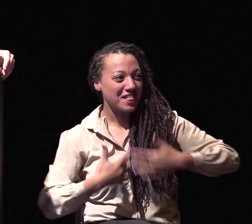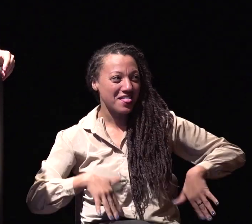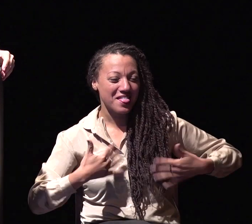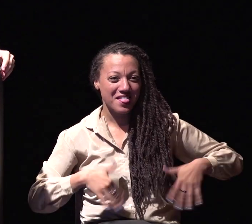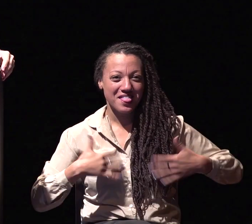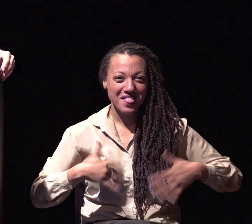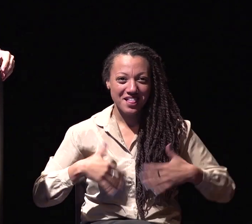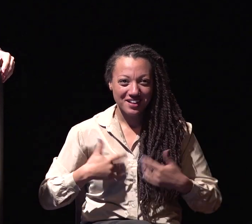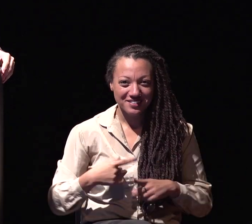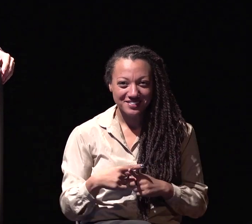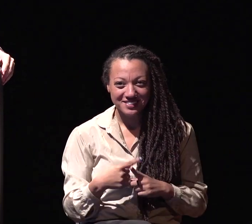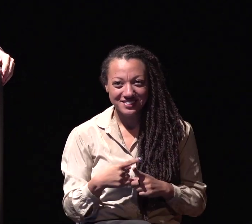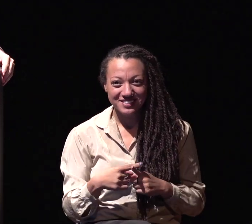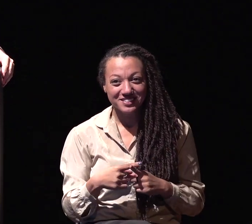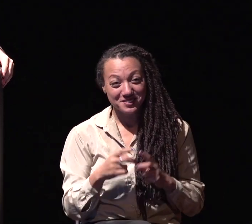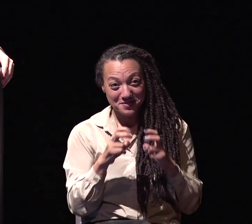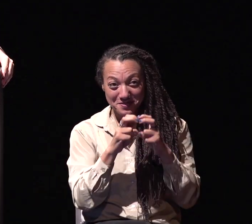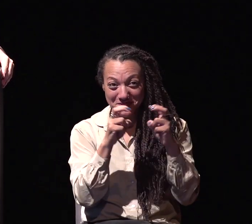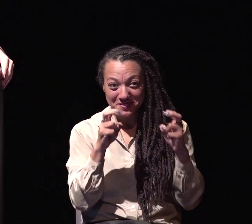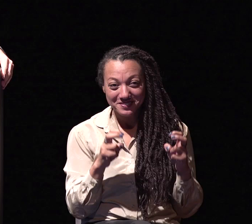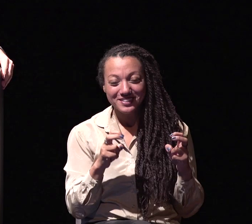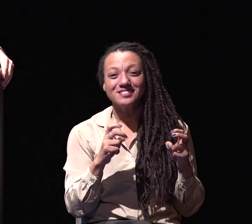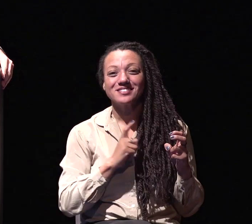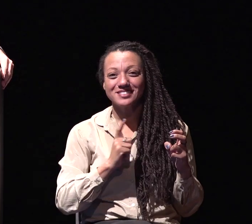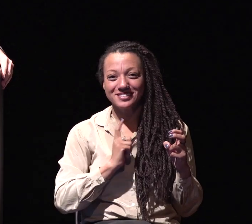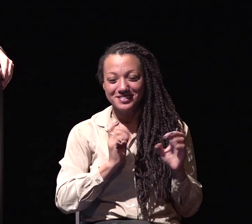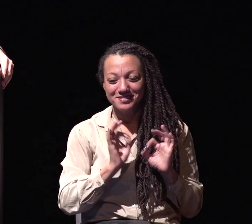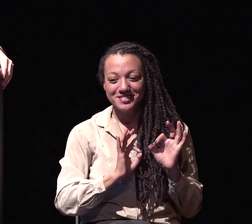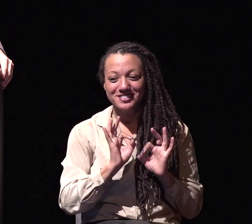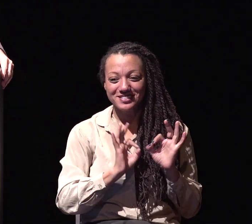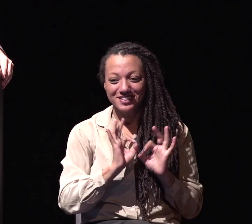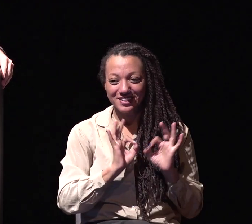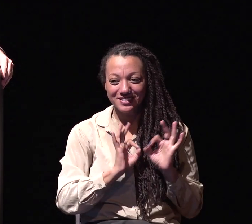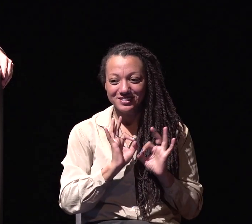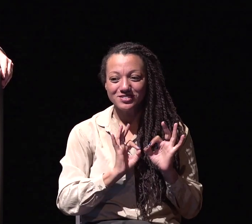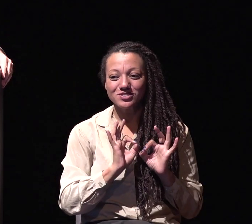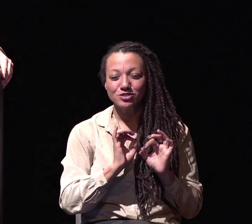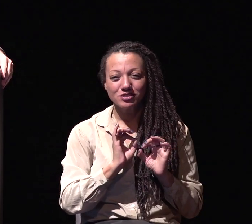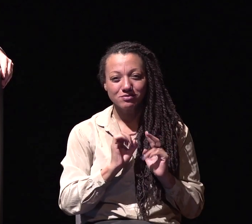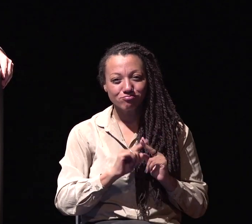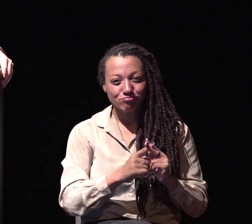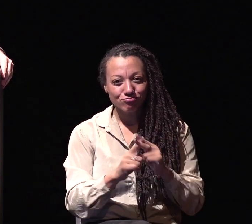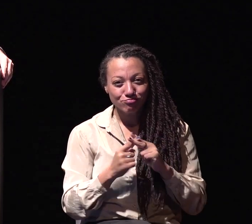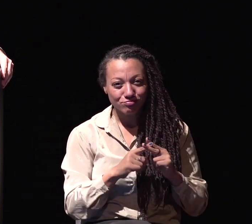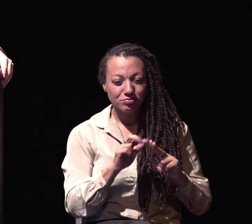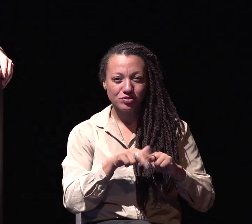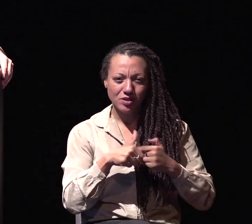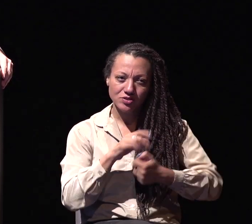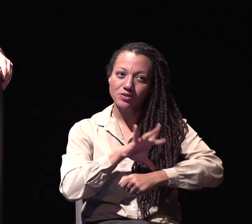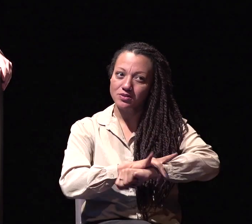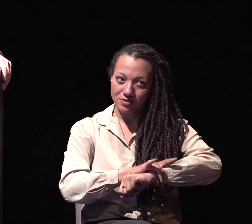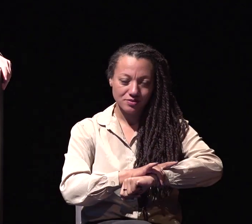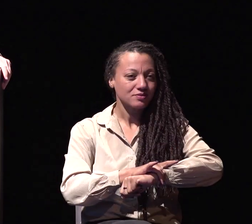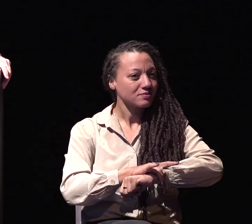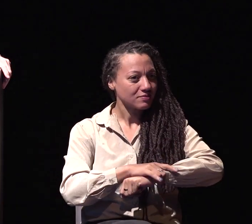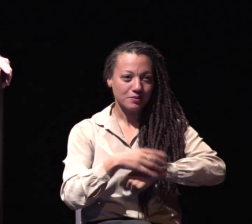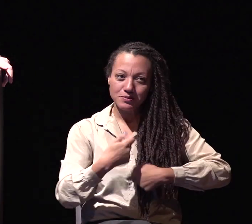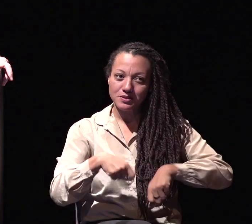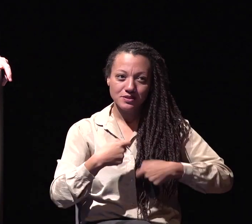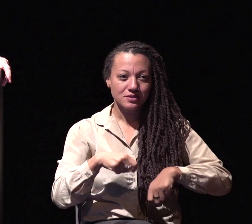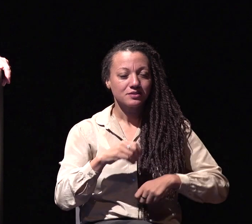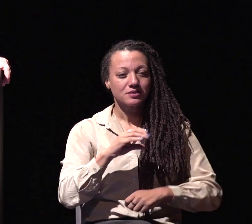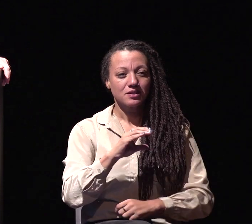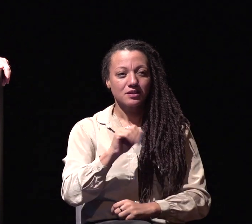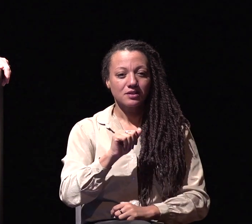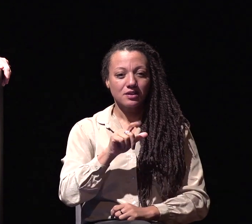porque, inclusive, o MASP tem um projeto de mexer por questões de segurança, vai ter que mexer nesses castilhos, tem